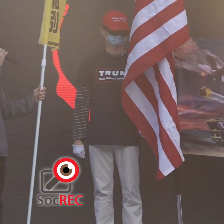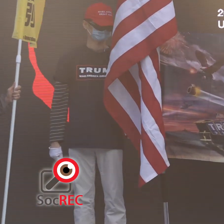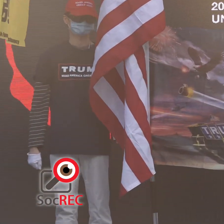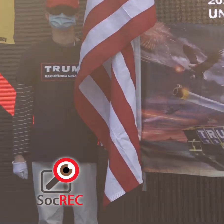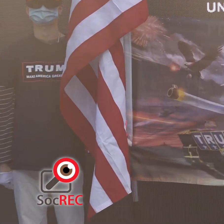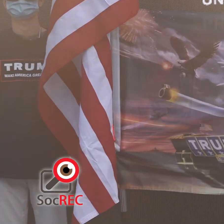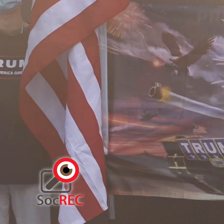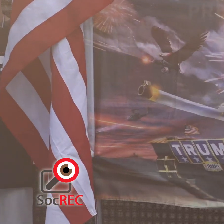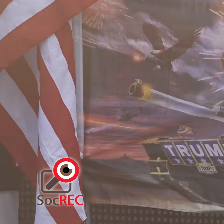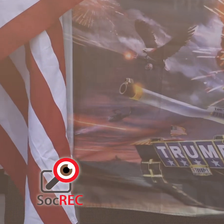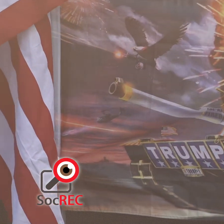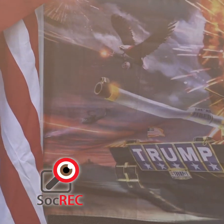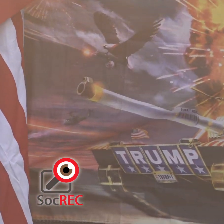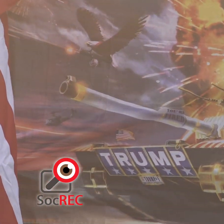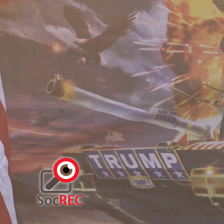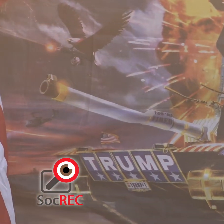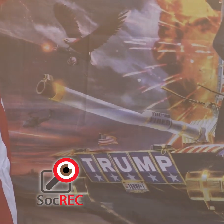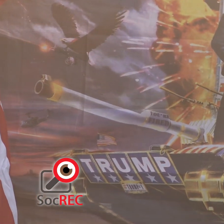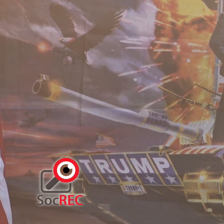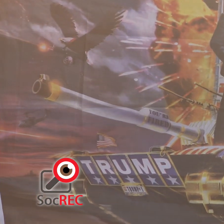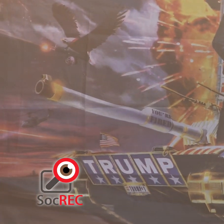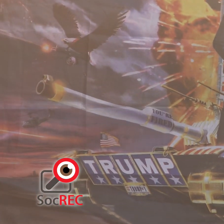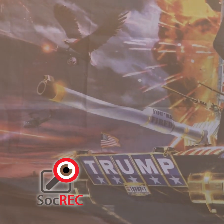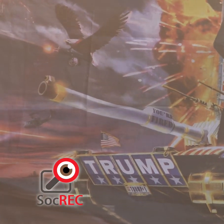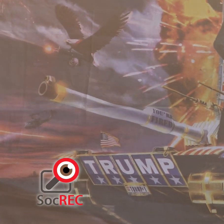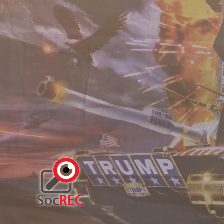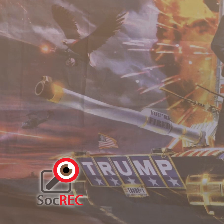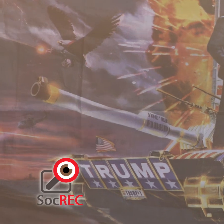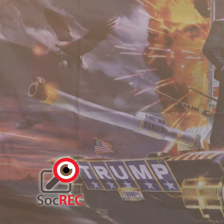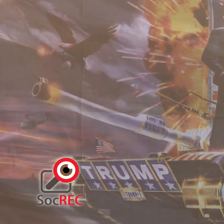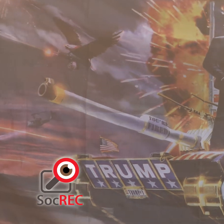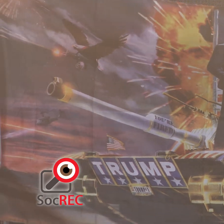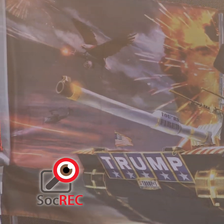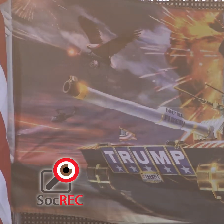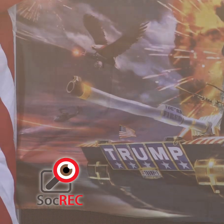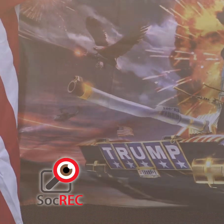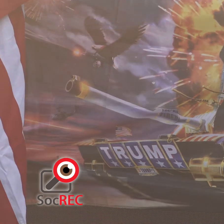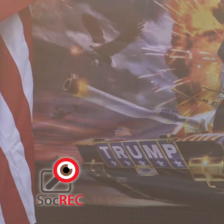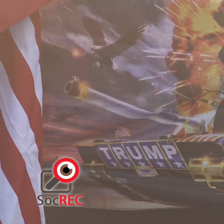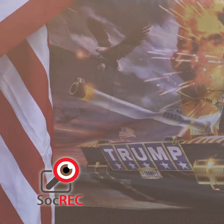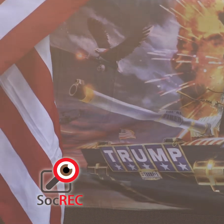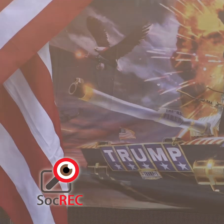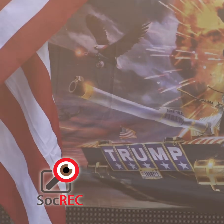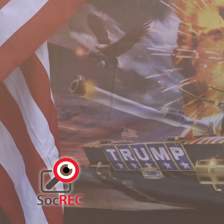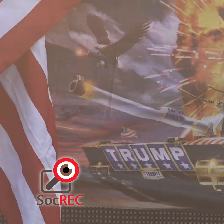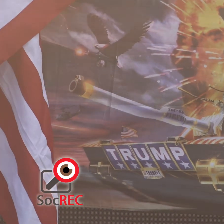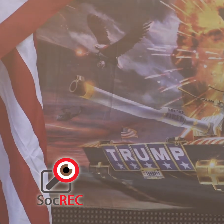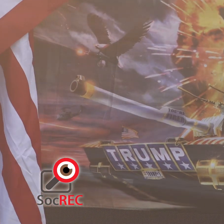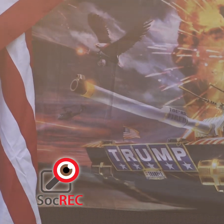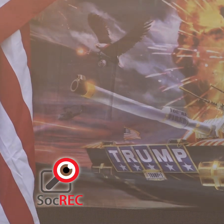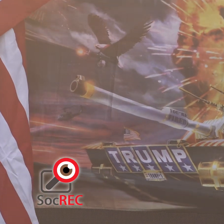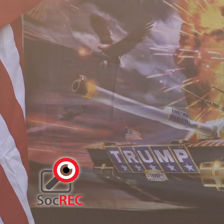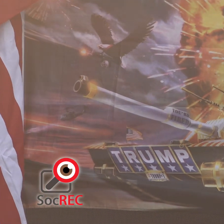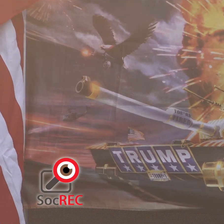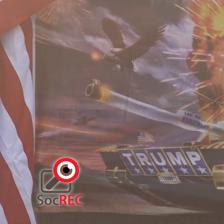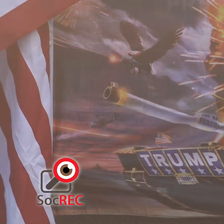我哋依家咧見唔見到我哋揸住呢支旗啊？呢支旗係代表住我